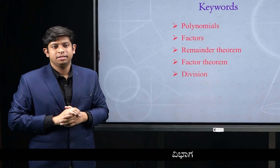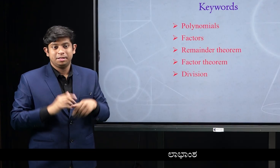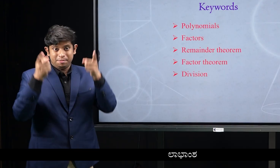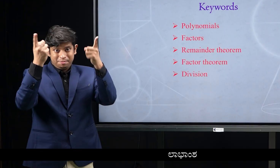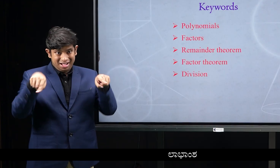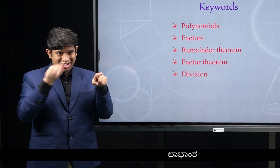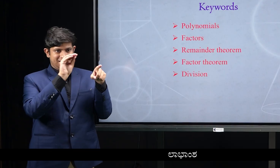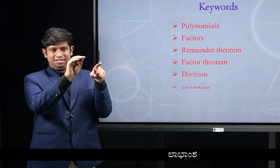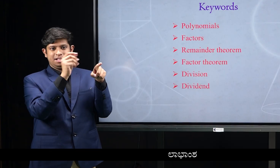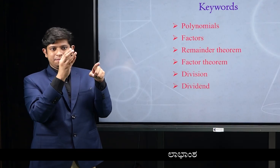ಲಾಭಾಂಶ.